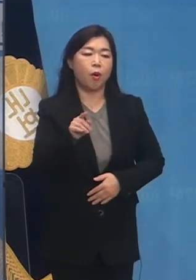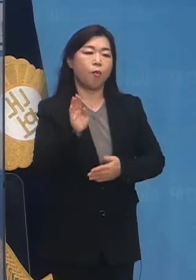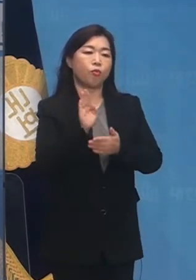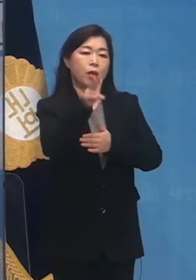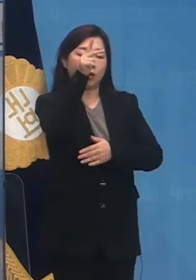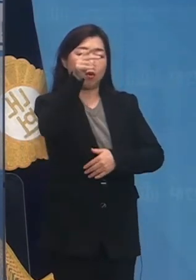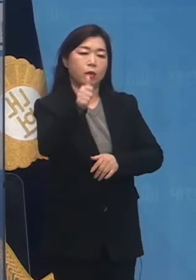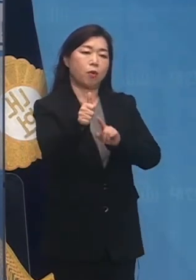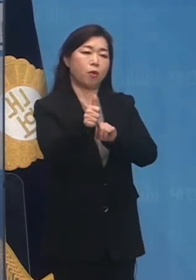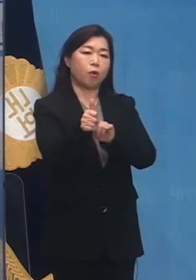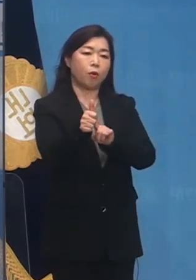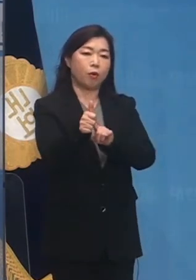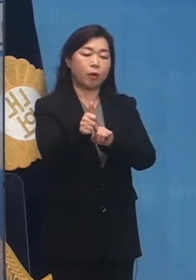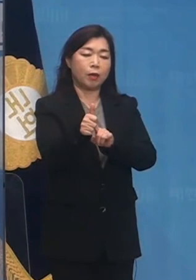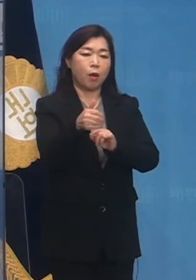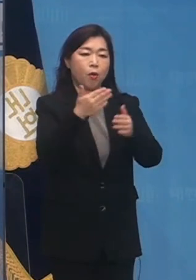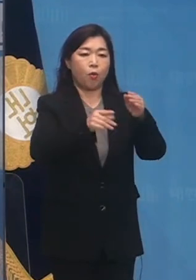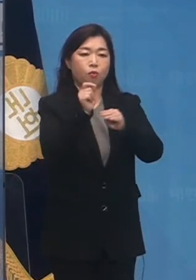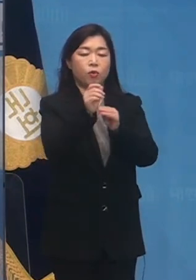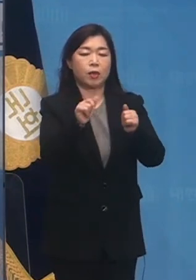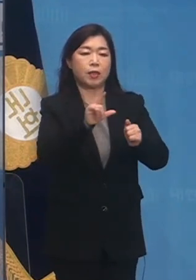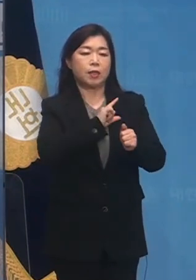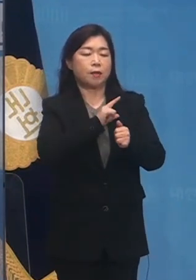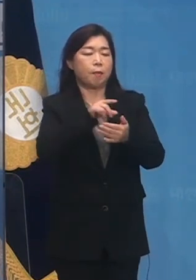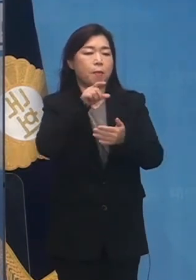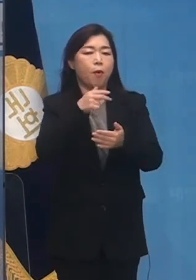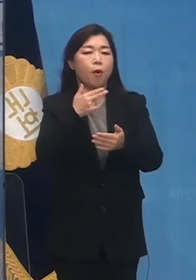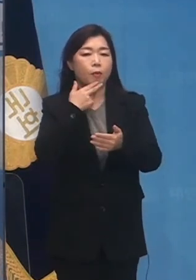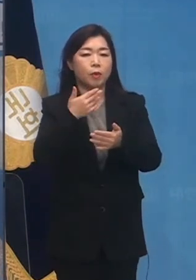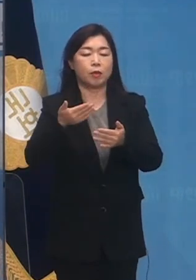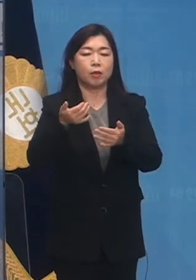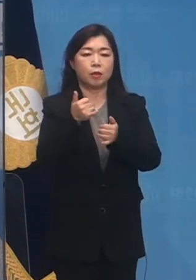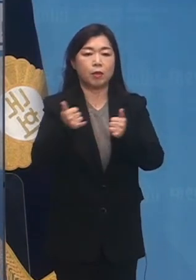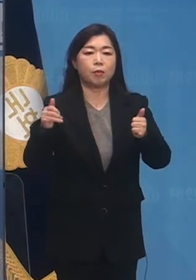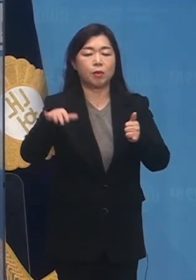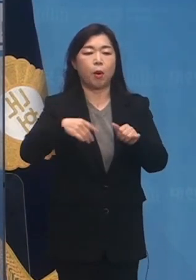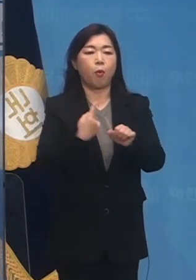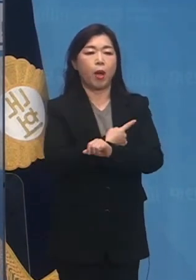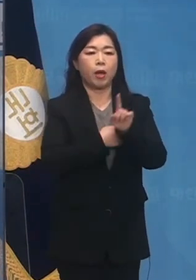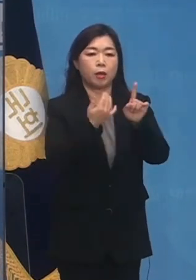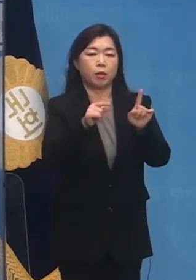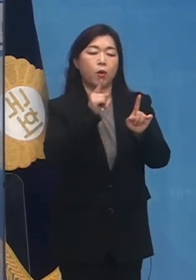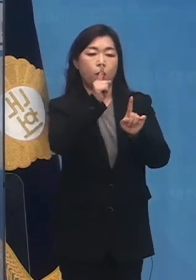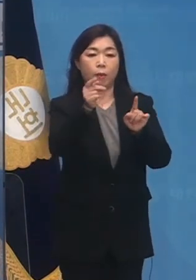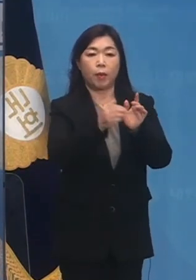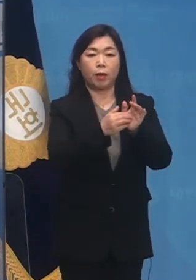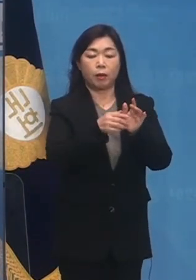분당 경찰서의 경찰 공무원 성명 불상자도 외 1인으로 고발되어